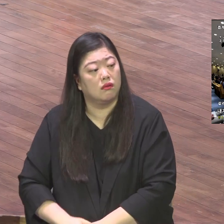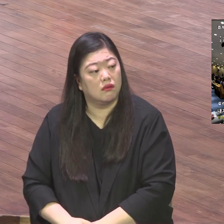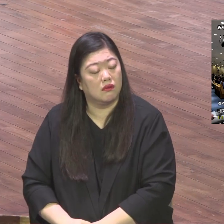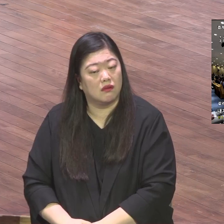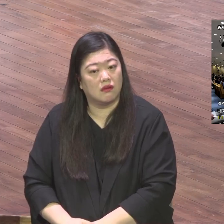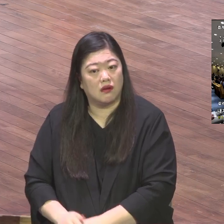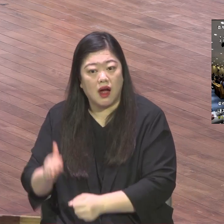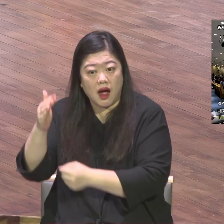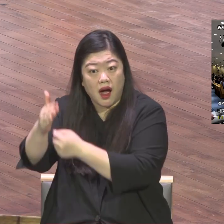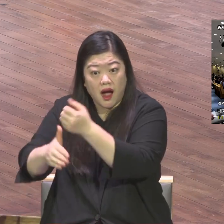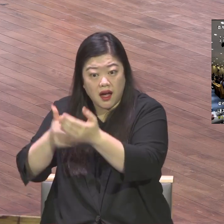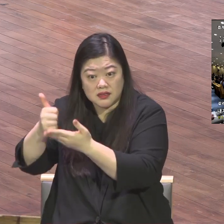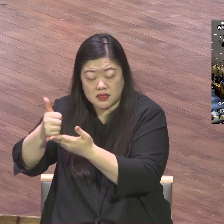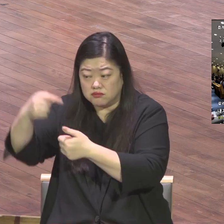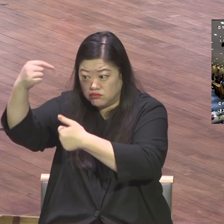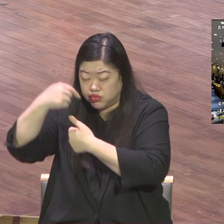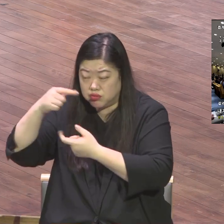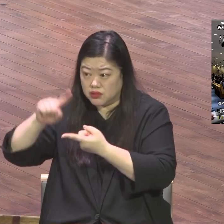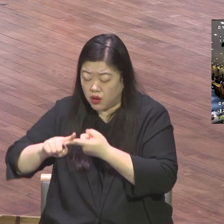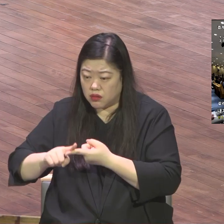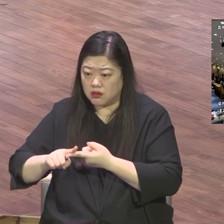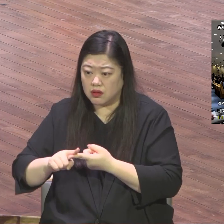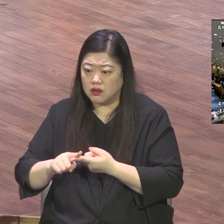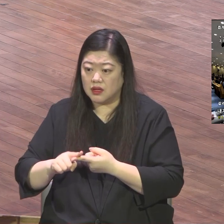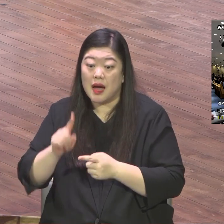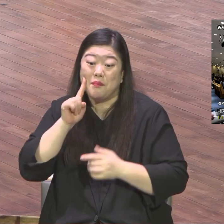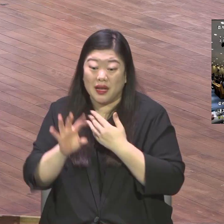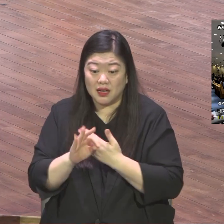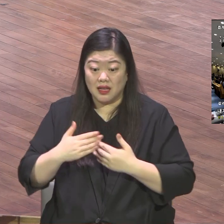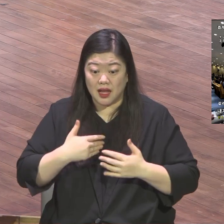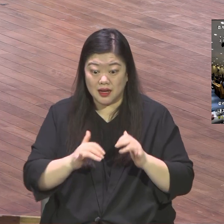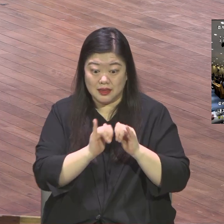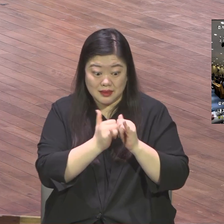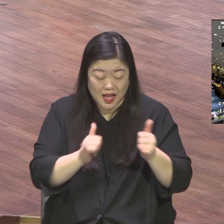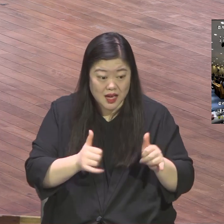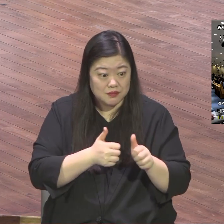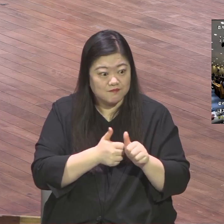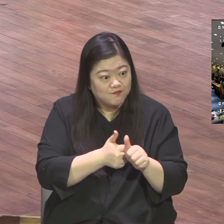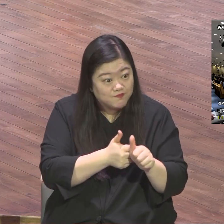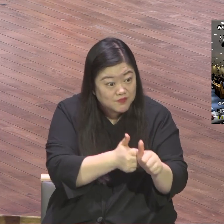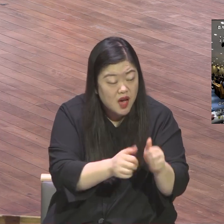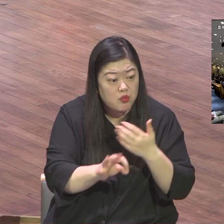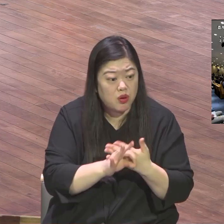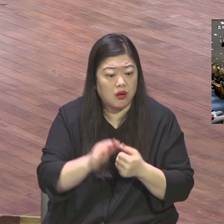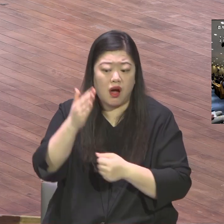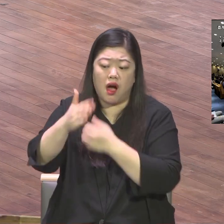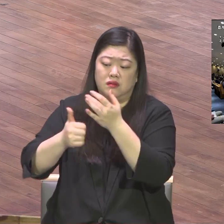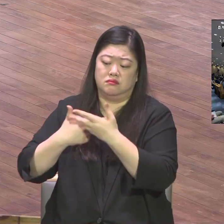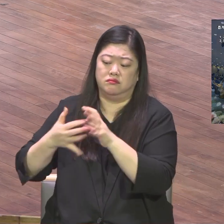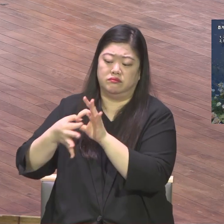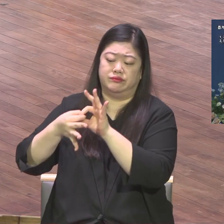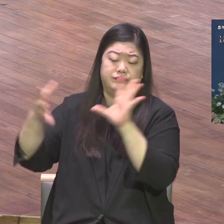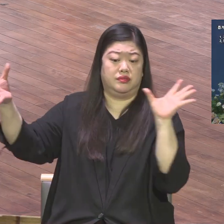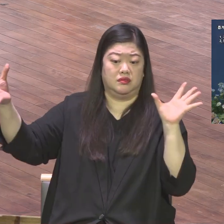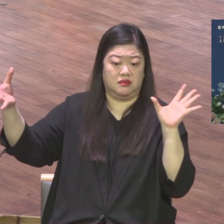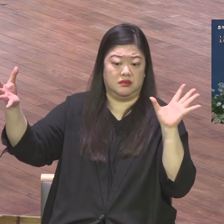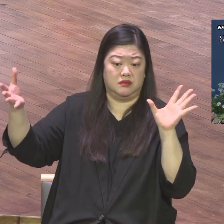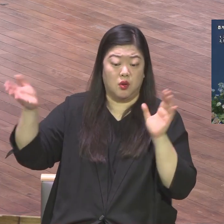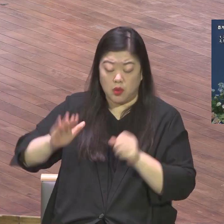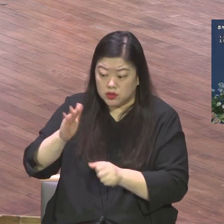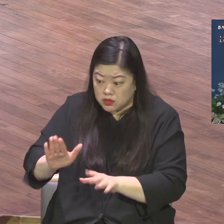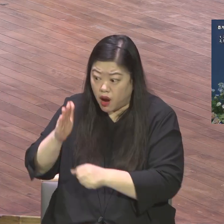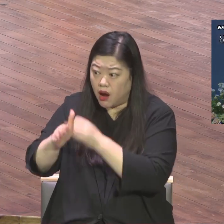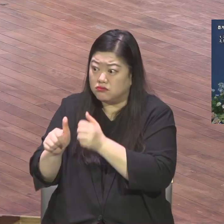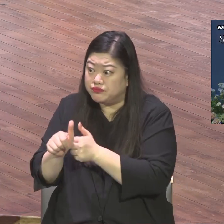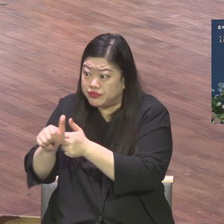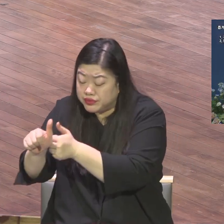지금까지 사람들의 기쁨을 구하였다면 그리스도의 종이 아니니라. 이 사도 바울은